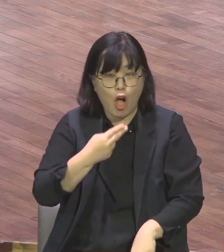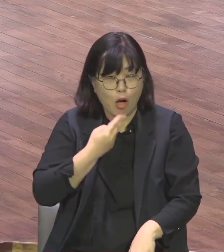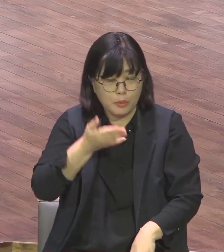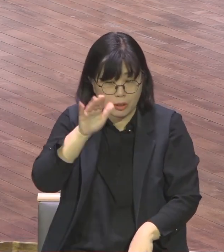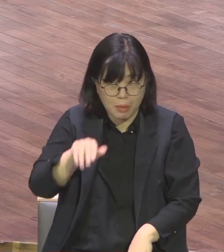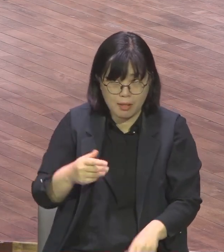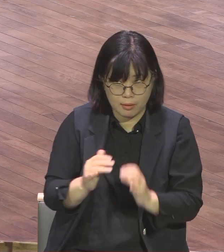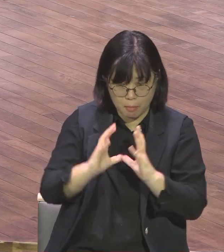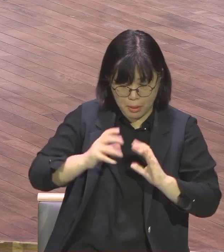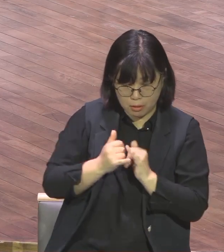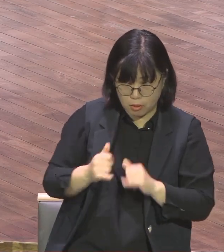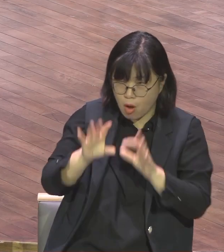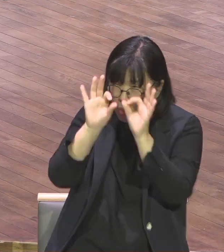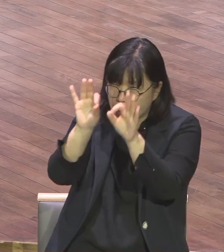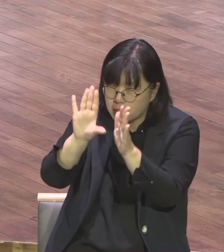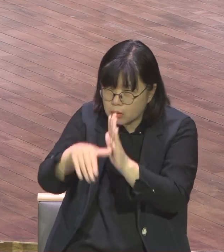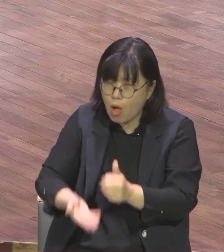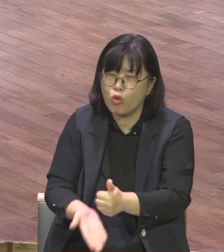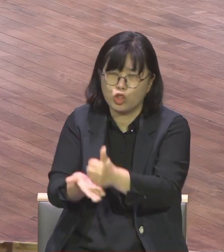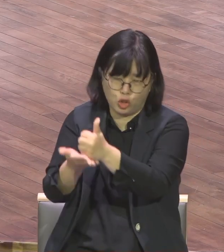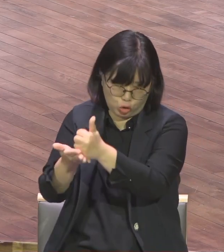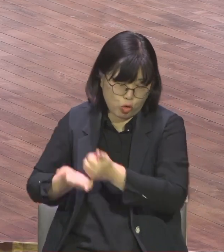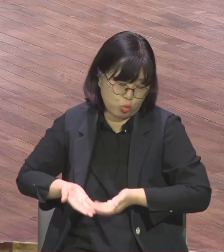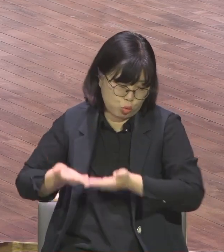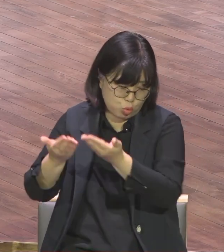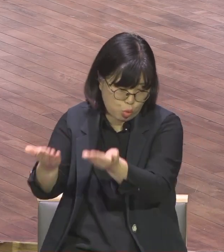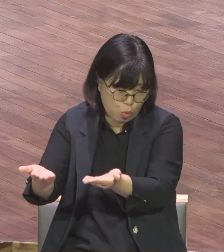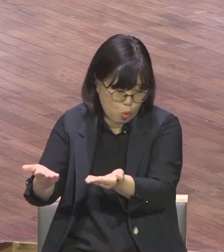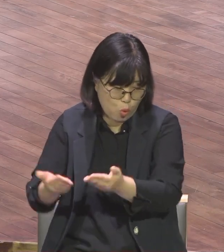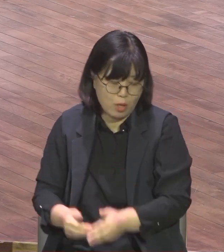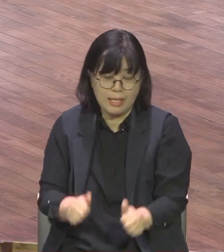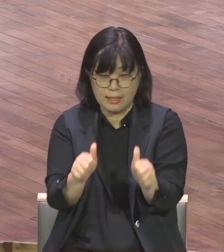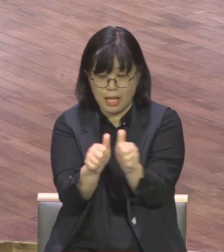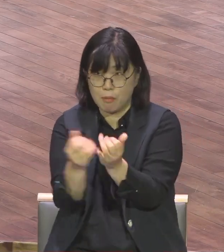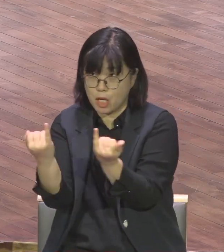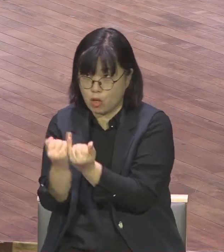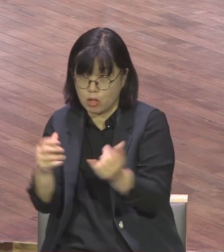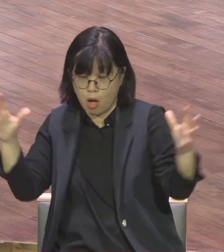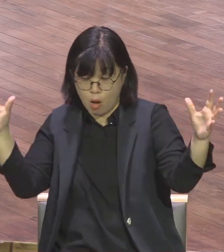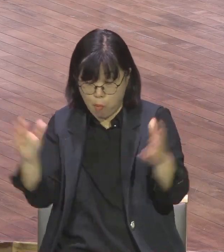주께 나오는 자가 더 많으니 남녀의 큰 무리더라.